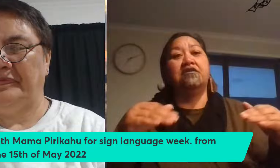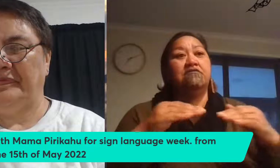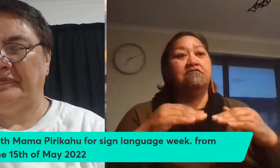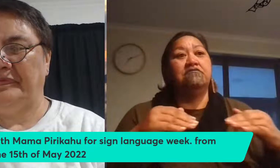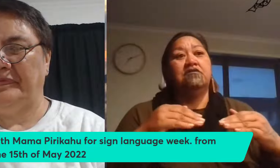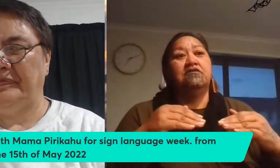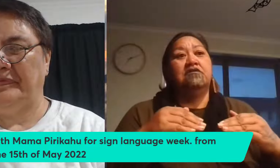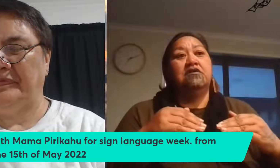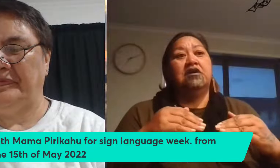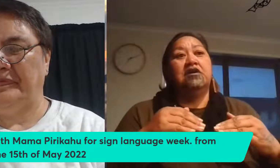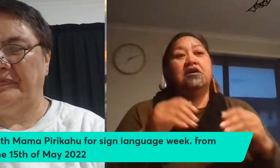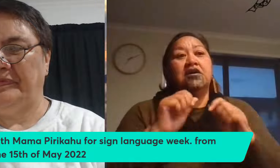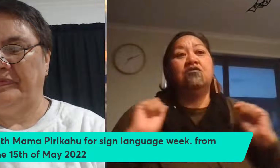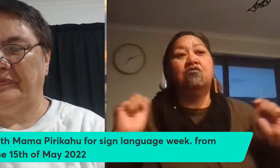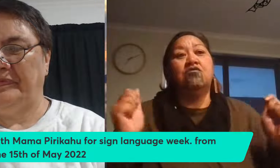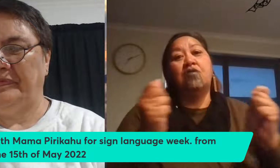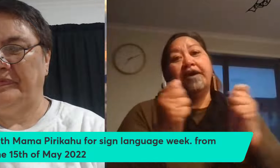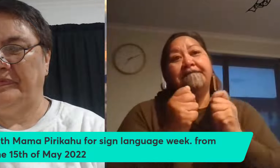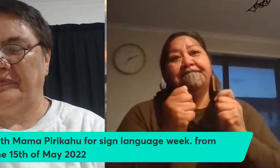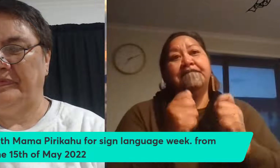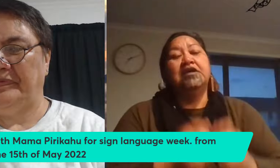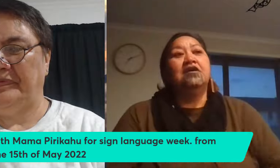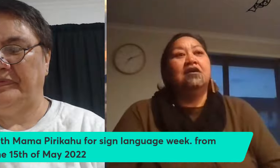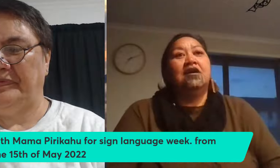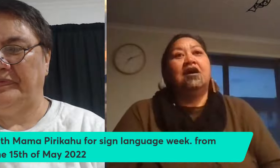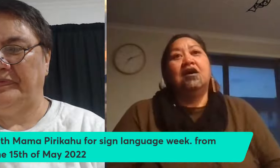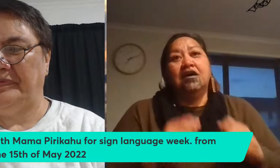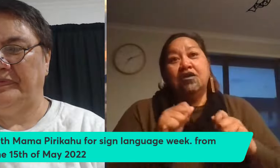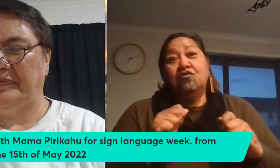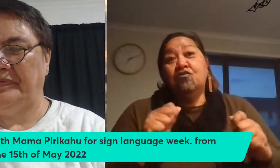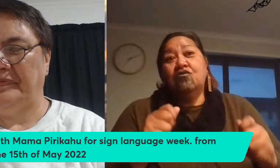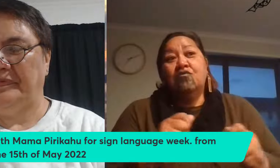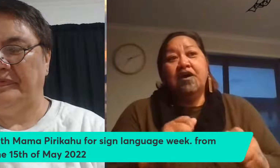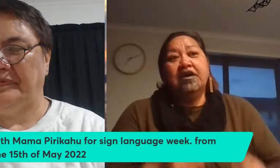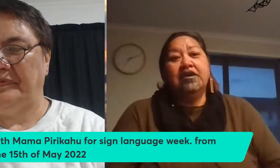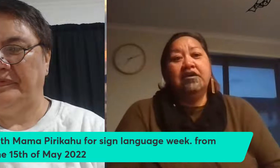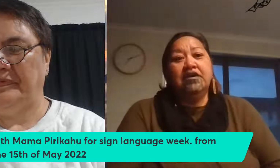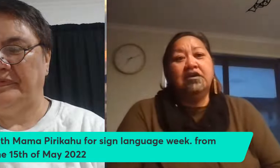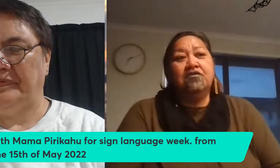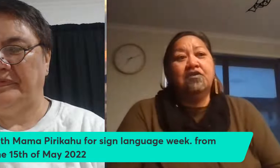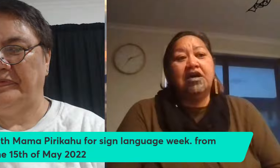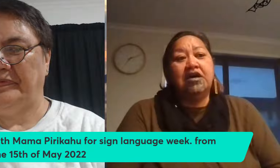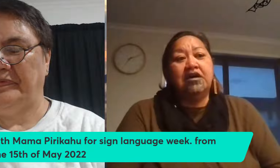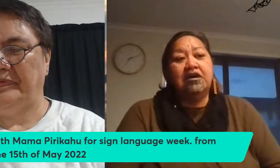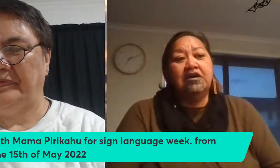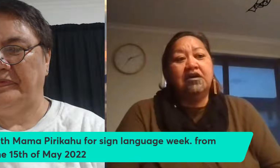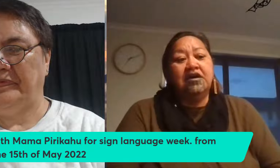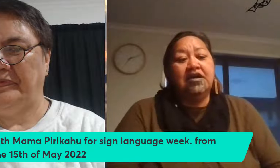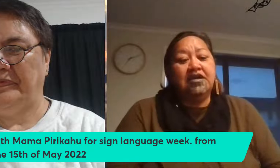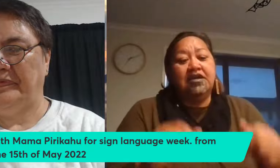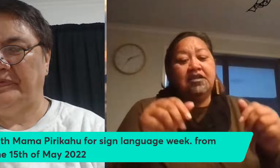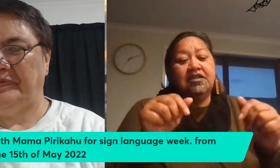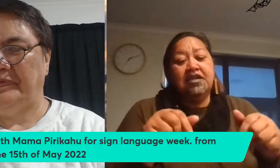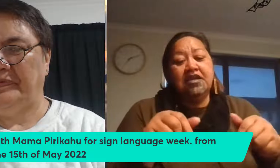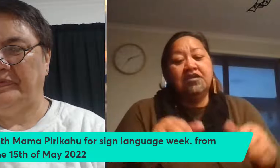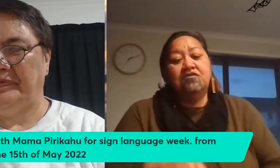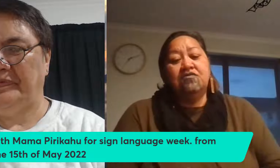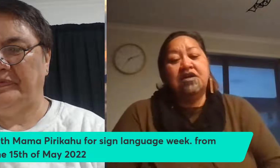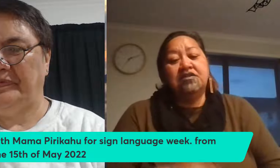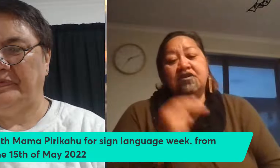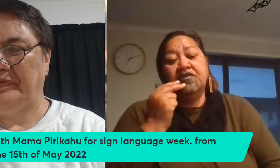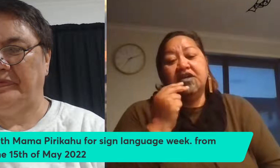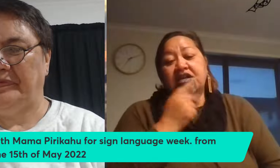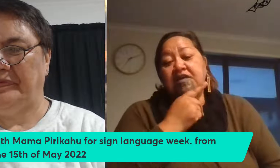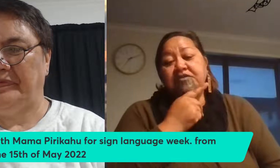tōku whānau. I korowai. I korowai I runga I tēnei